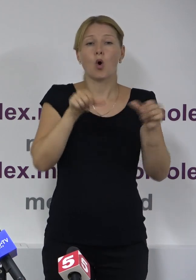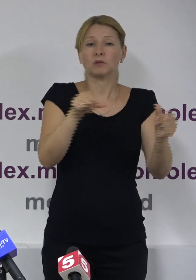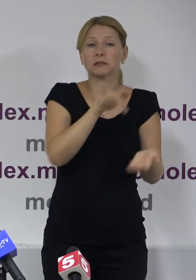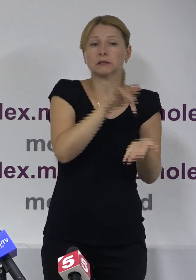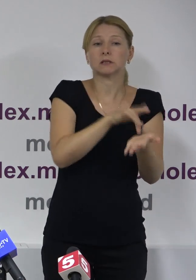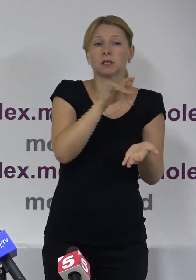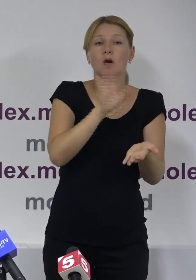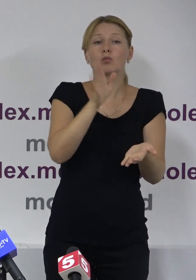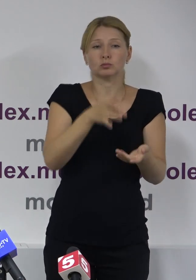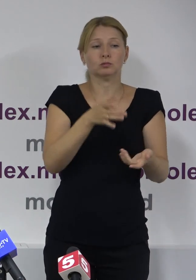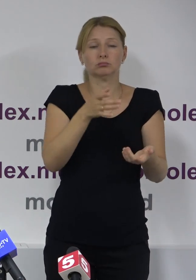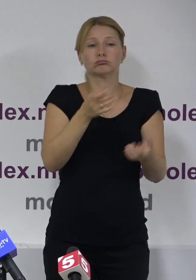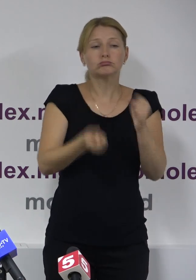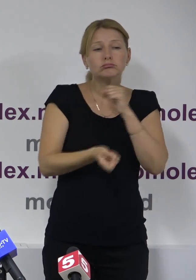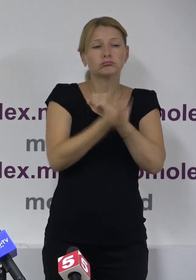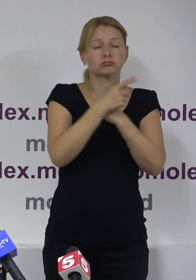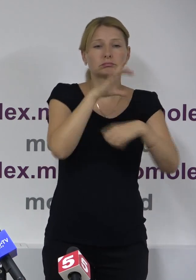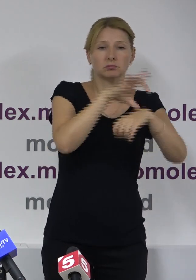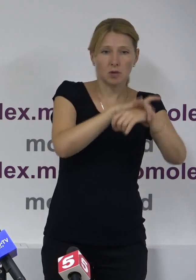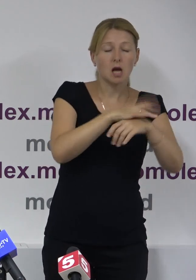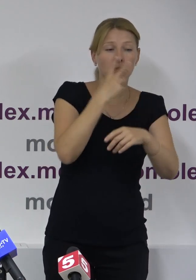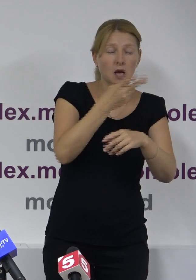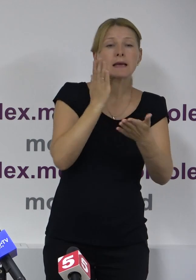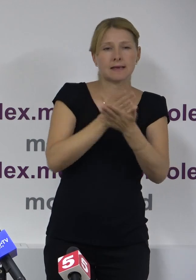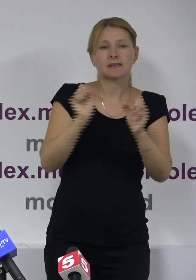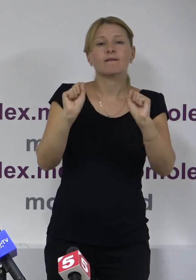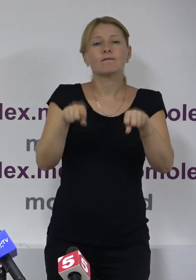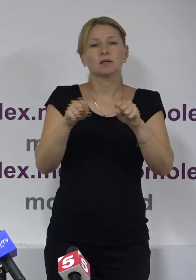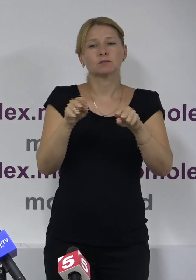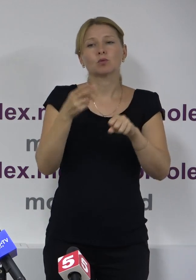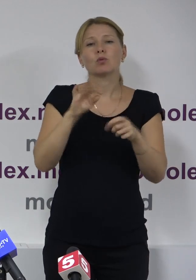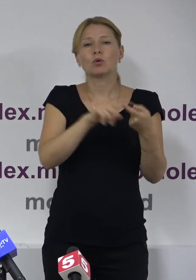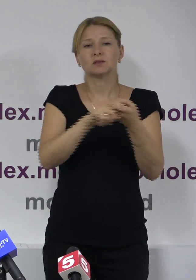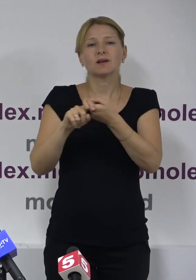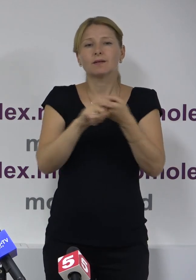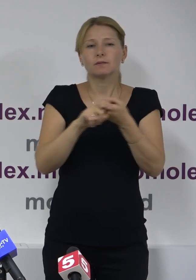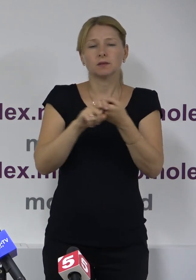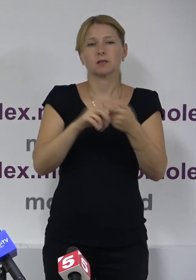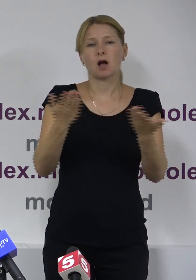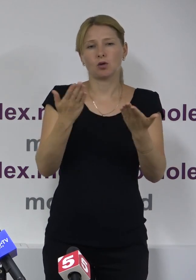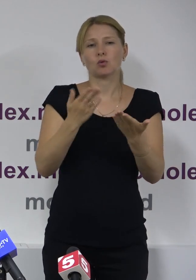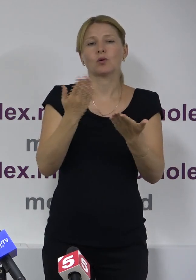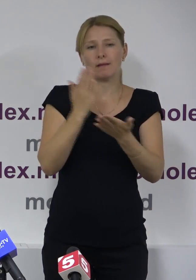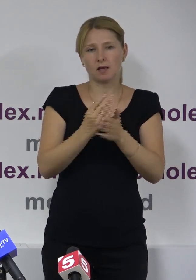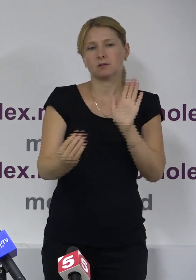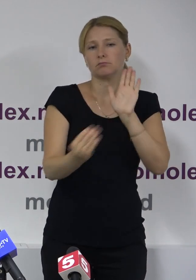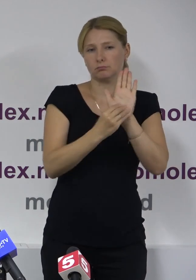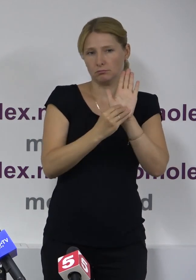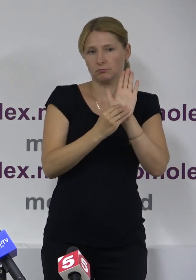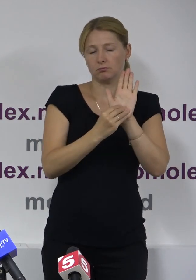va identifica oportun acest lucru în funcție de anumiți parametri care sunt stabiliți iarăși de